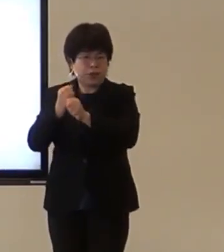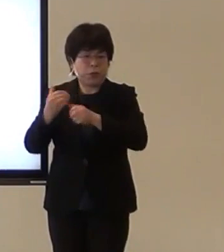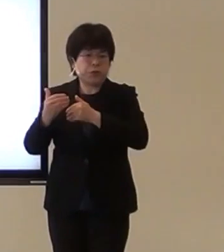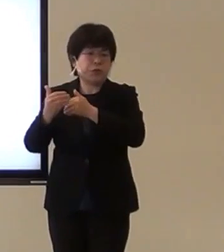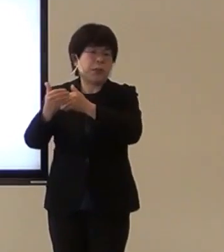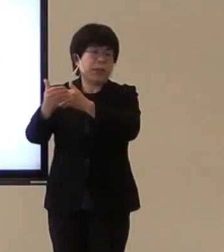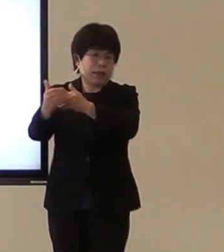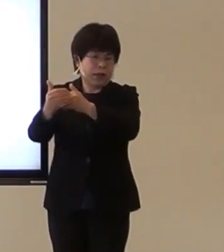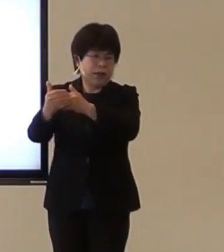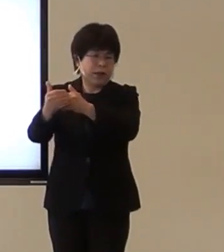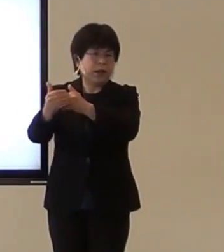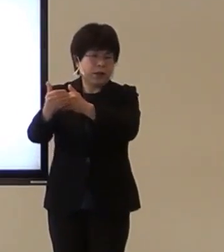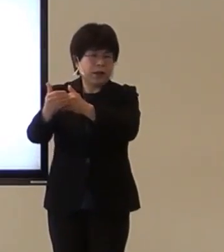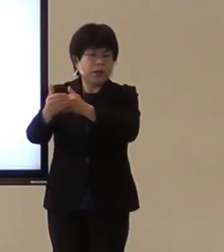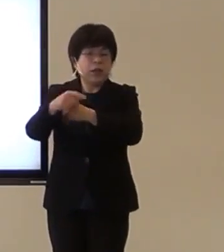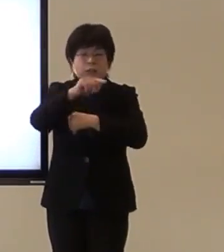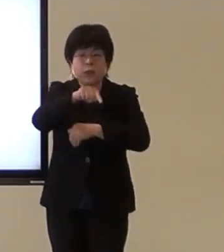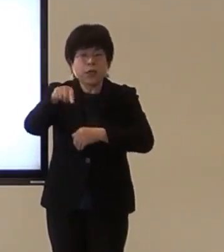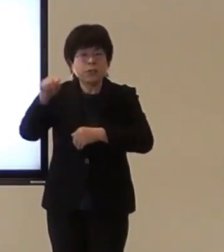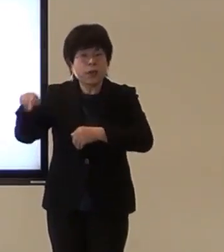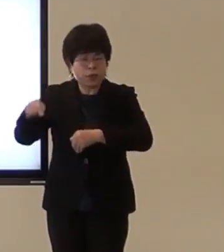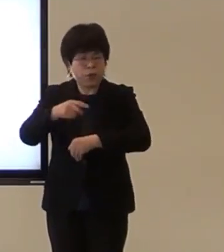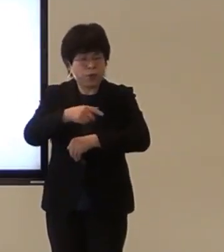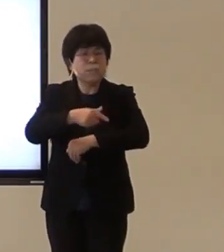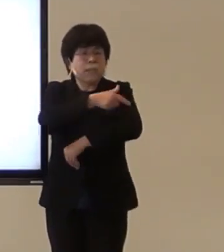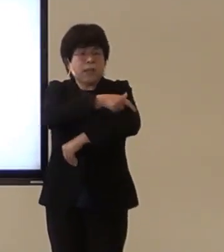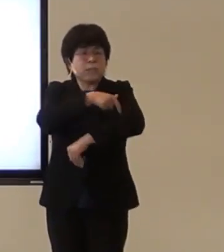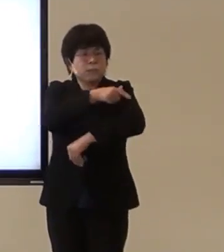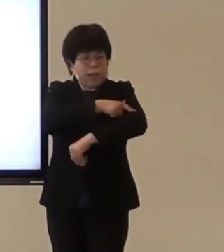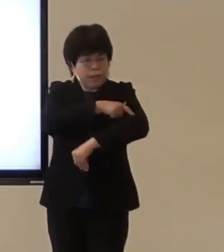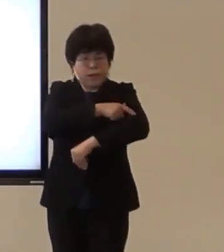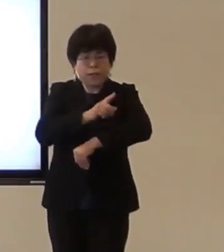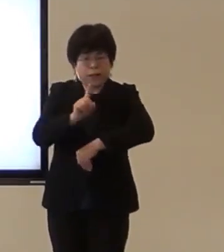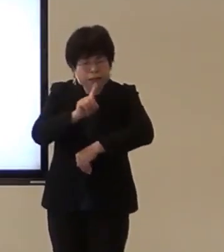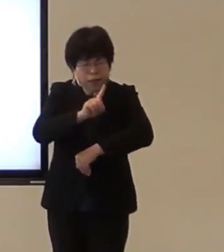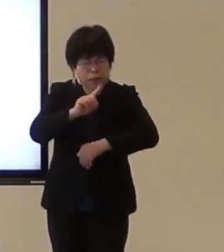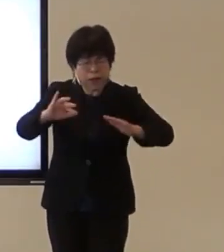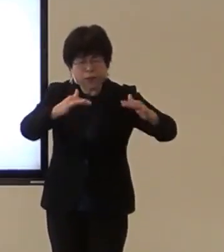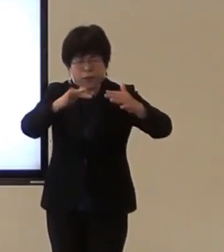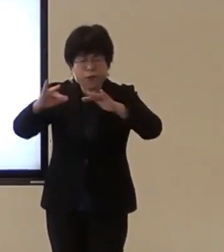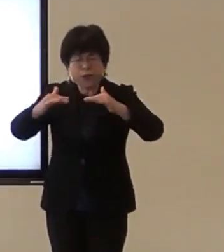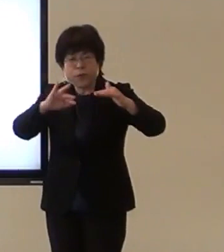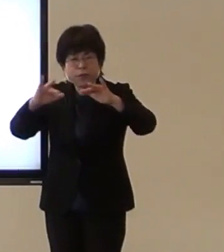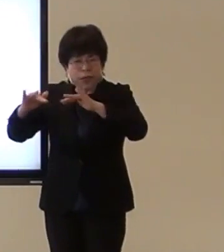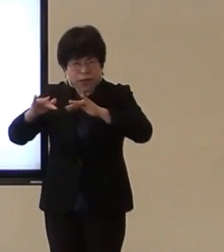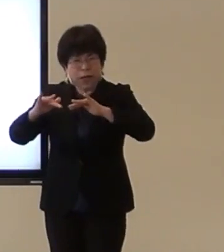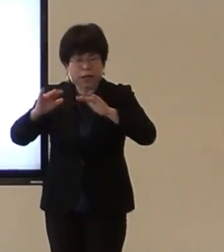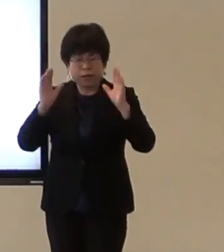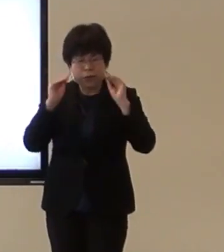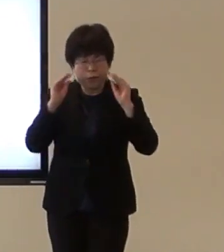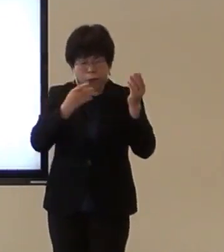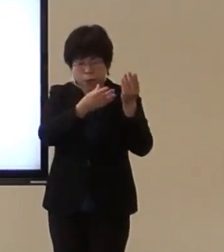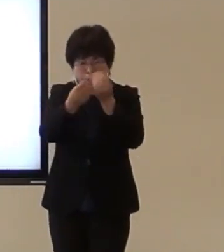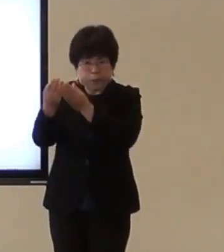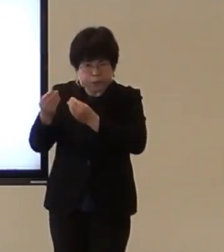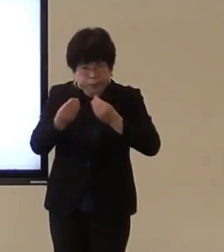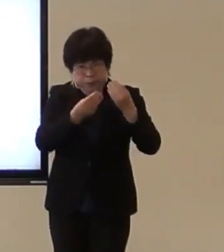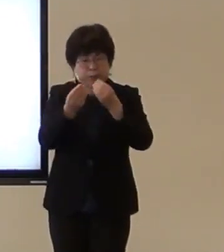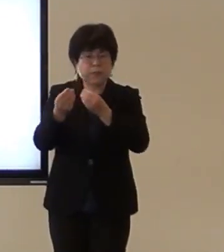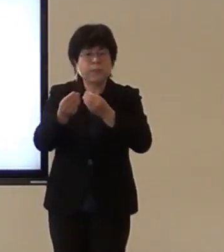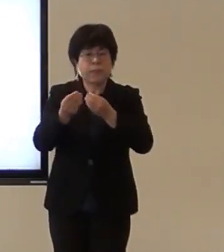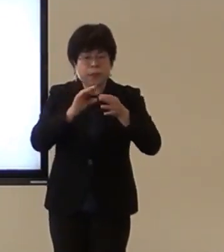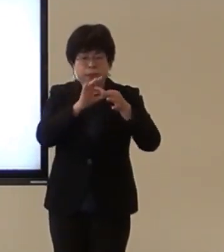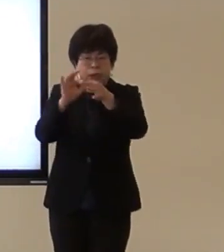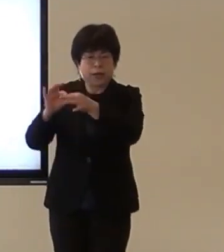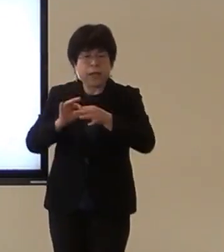ども、それぞれの役割について協議を重ねる中で、緊密な情報共有と、事業連携を図りながら